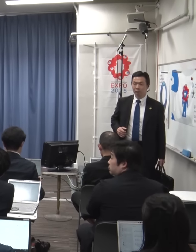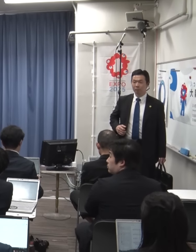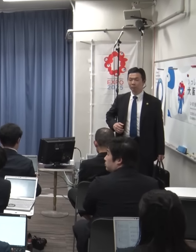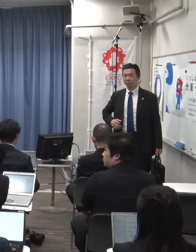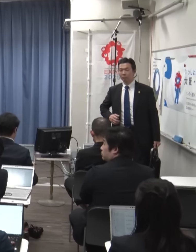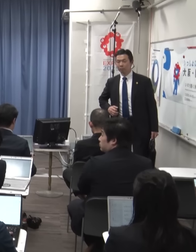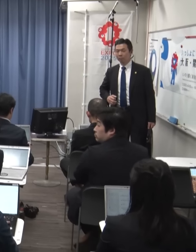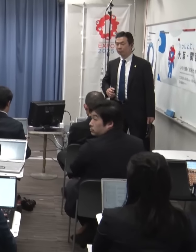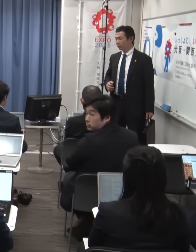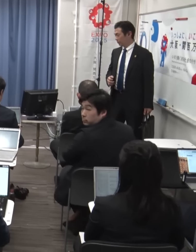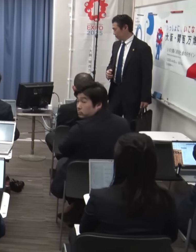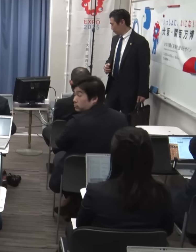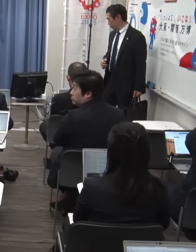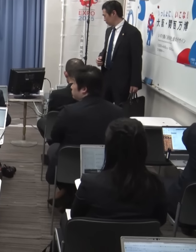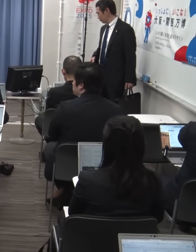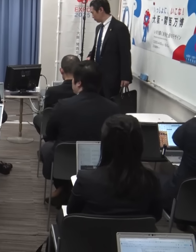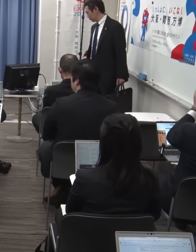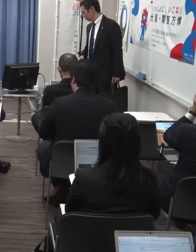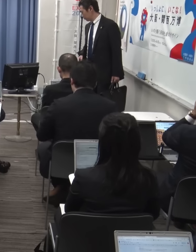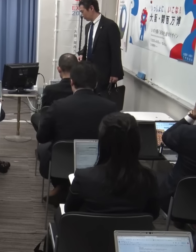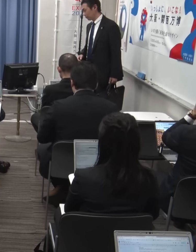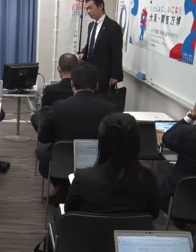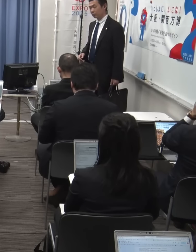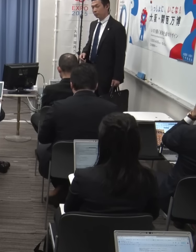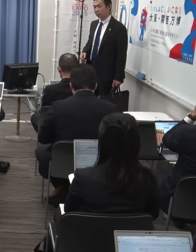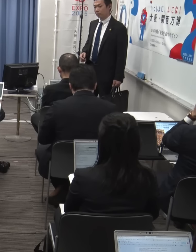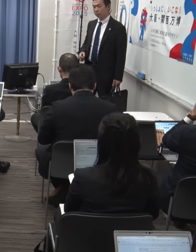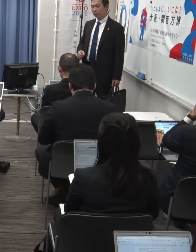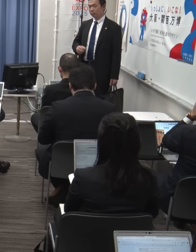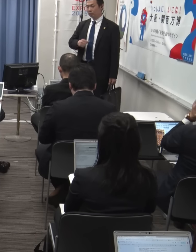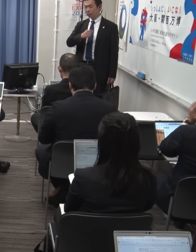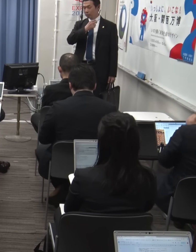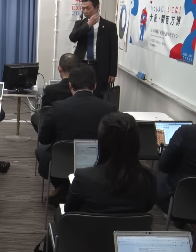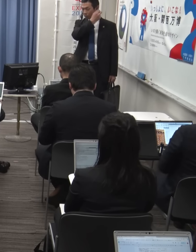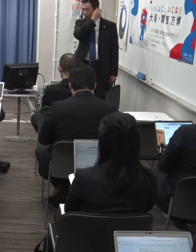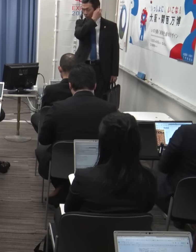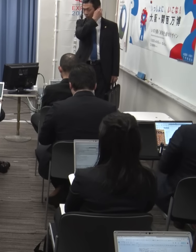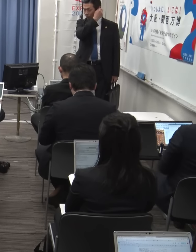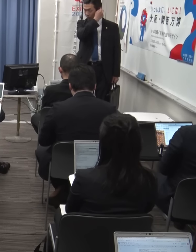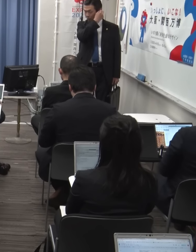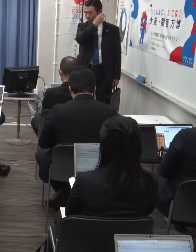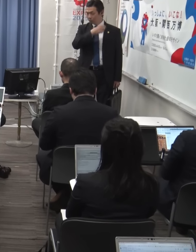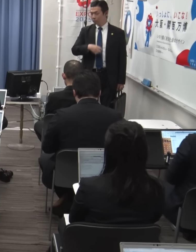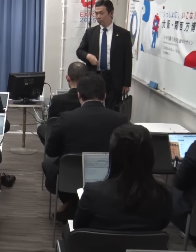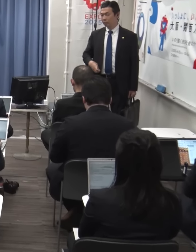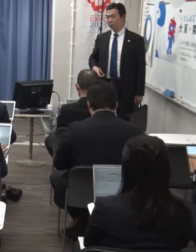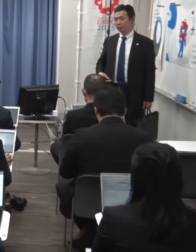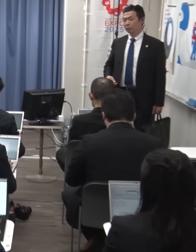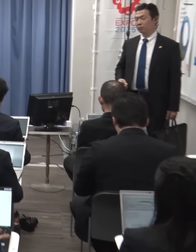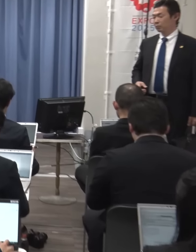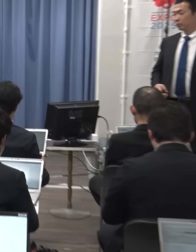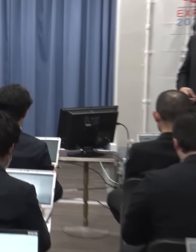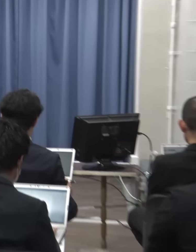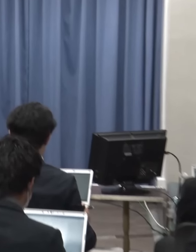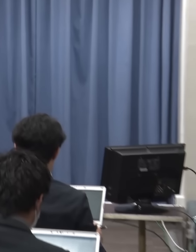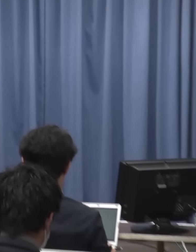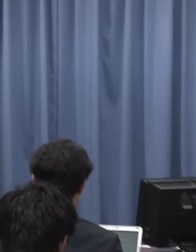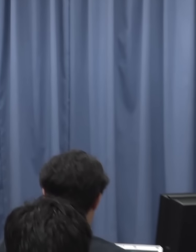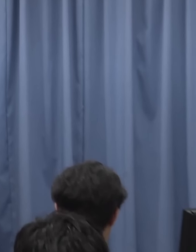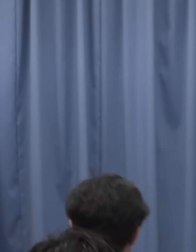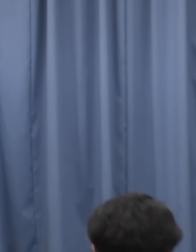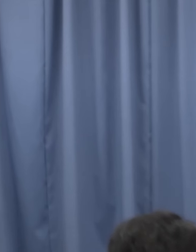あの先ほどおっしゃったゼロ歳児選挙権のお考えは個人のお考えですか、それとも今後日本維新の会のマ